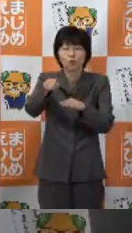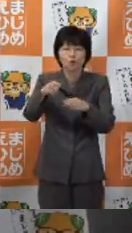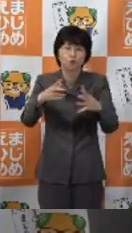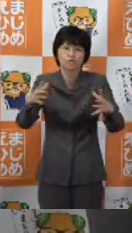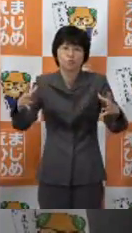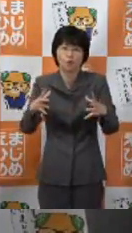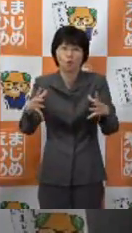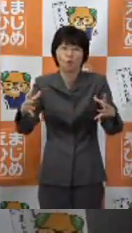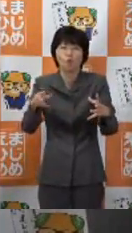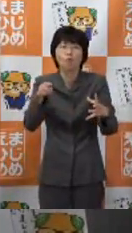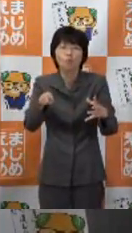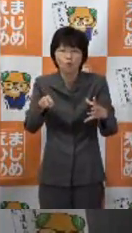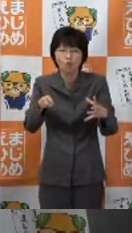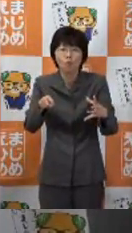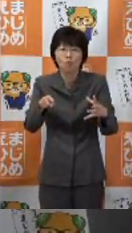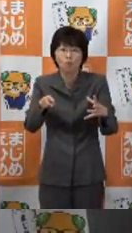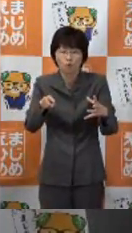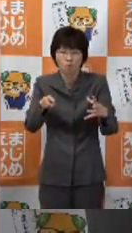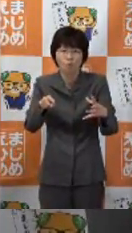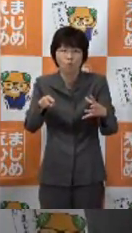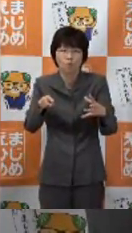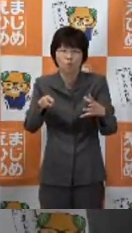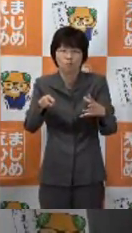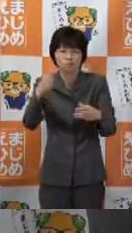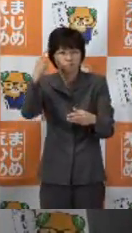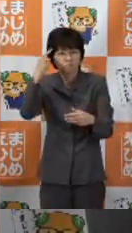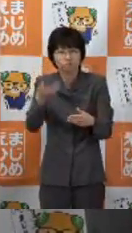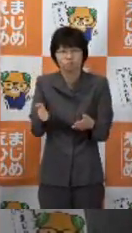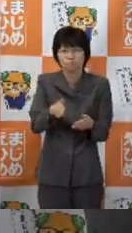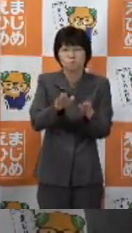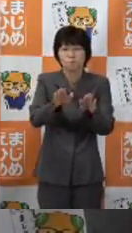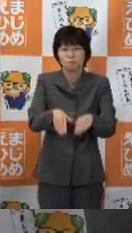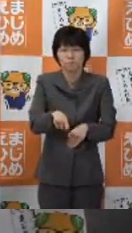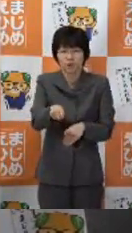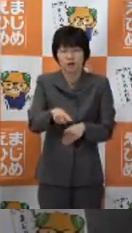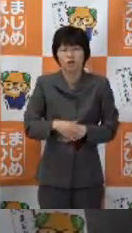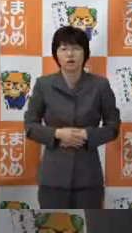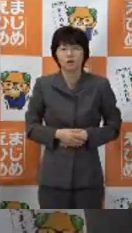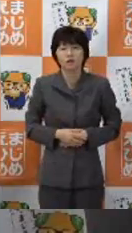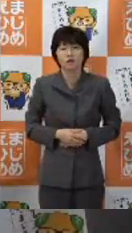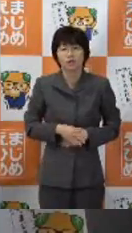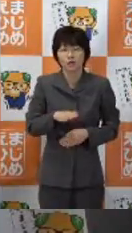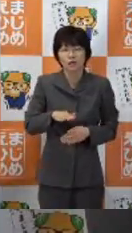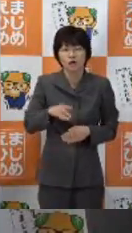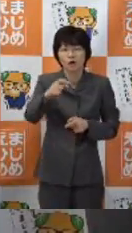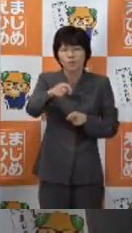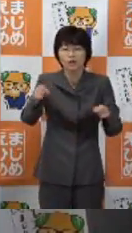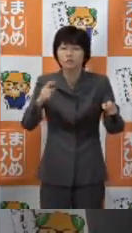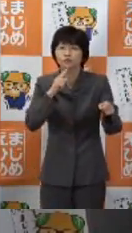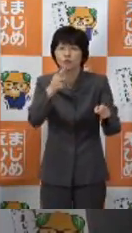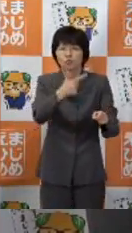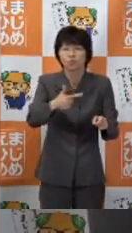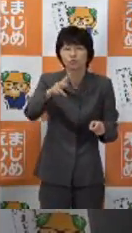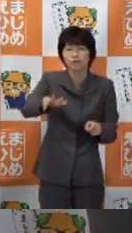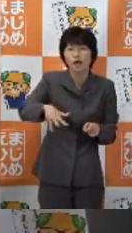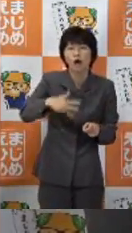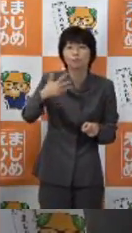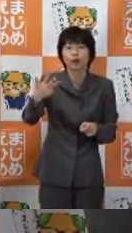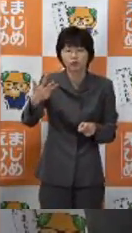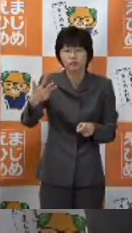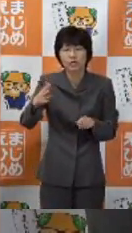に負債線旅客風の規模を算定8